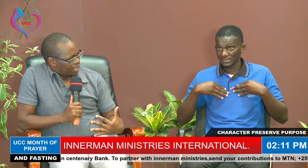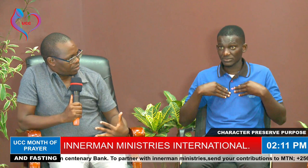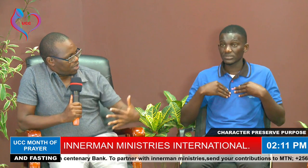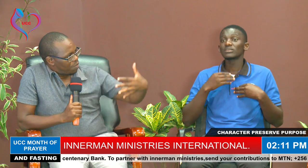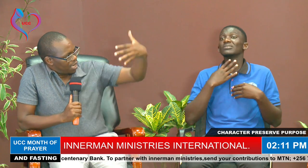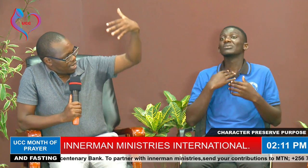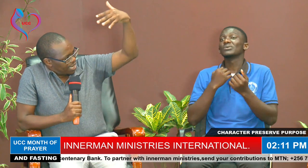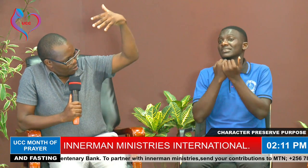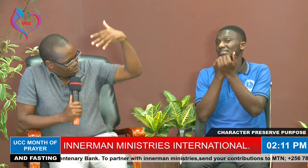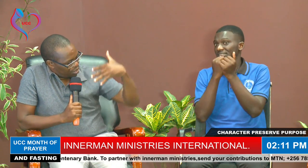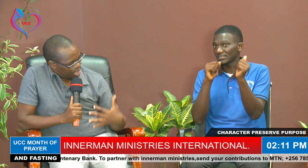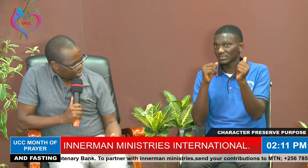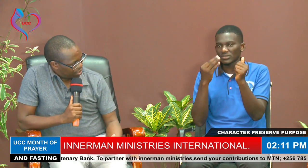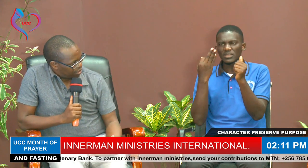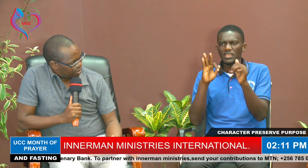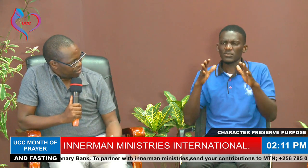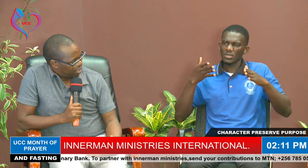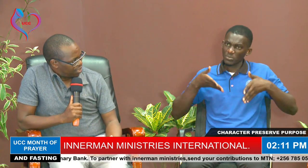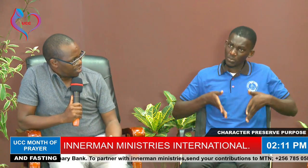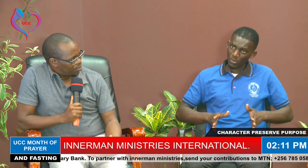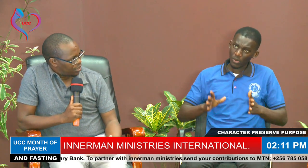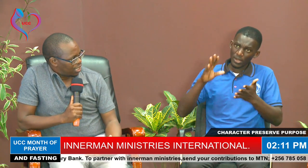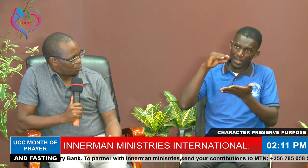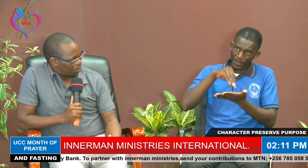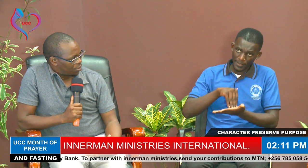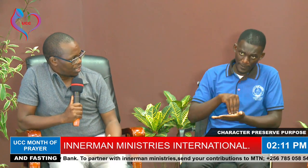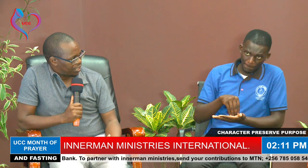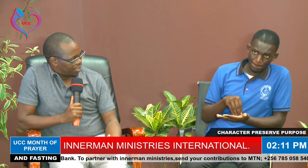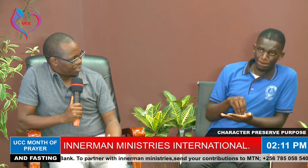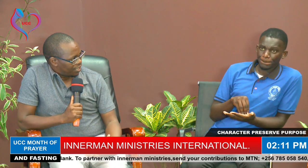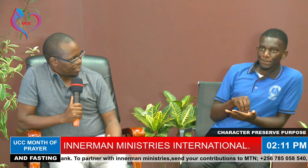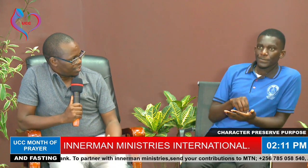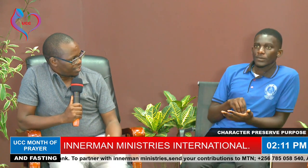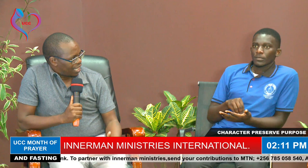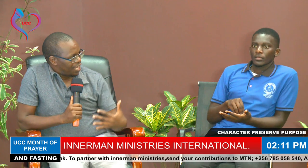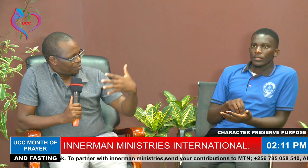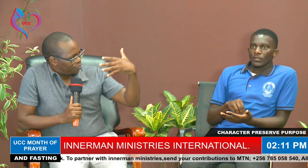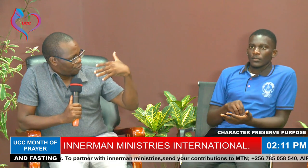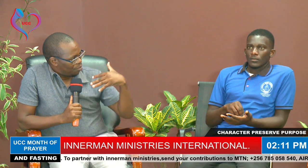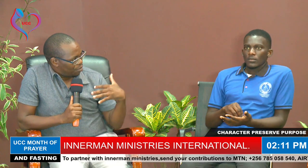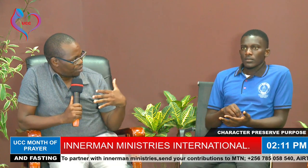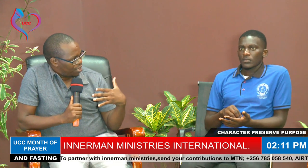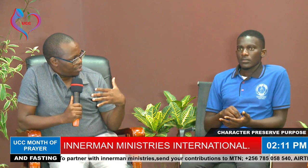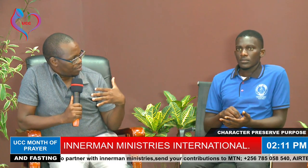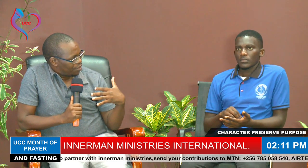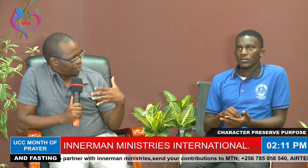Kati bwembanga nalokoka, abuziza kati wetwaga tutandikire. Nga ndi mufumbo.